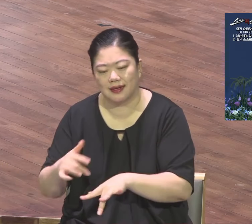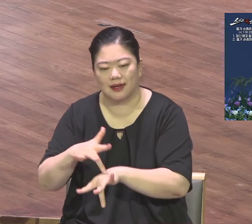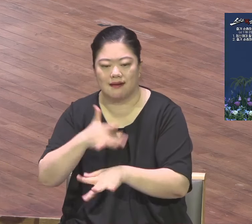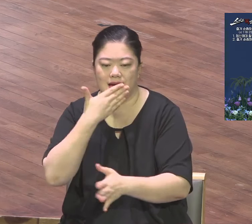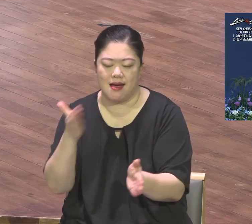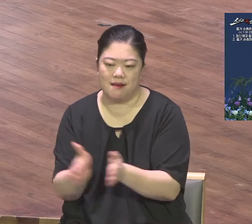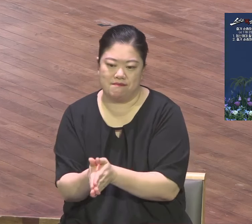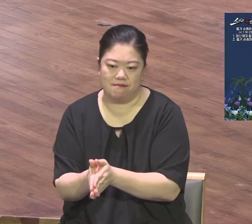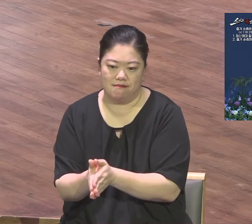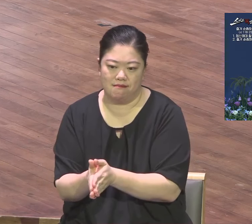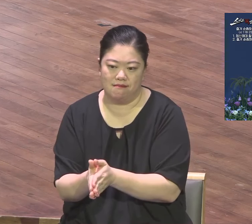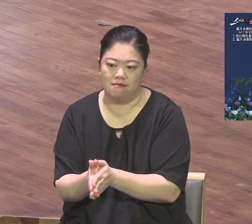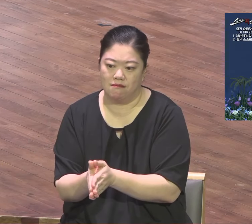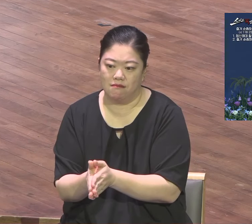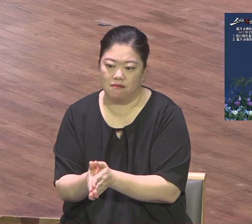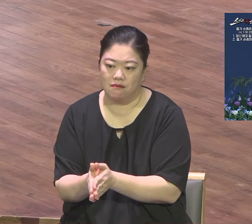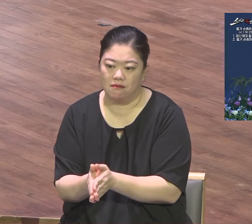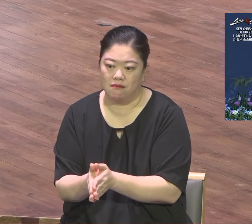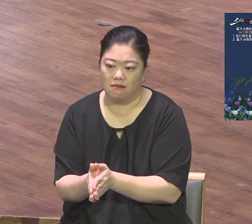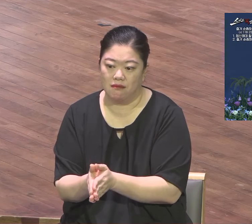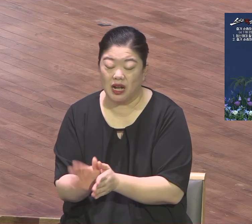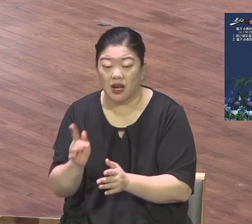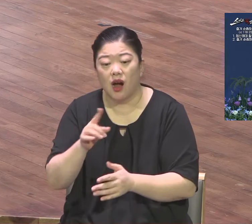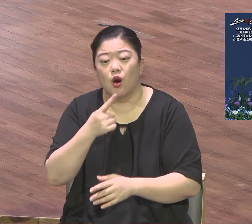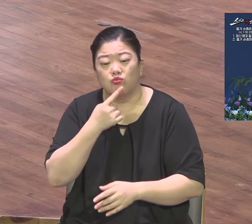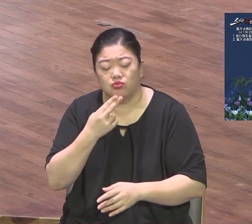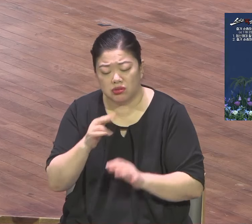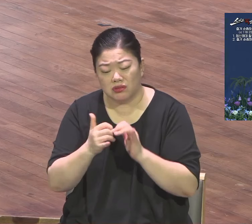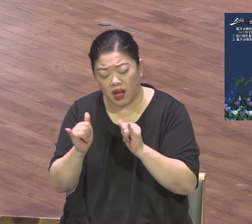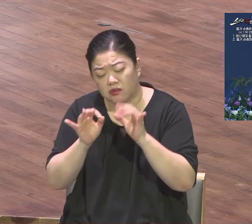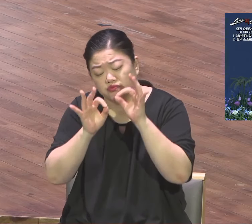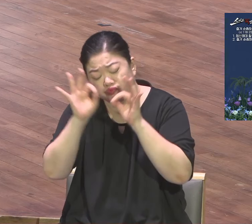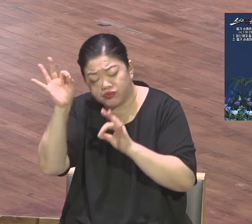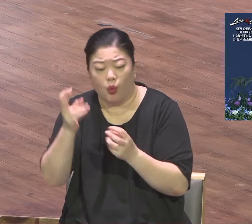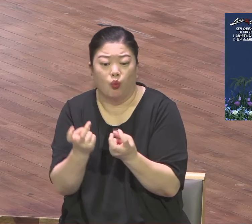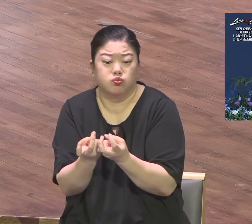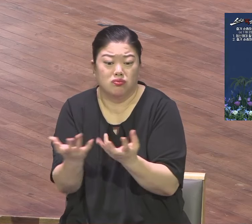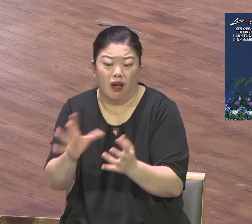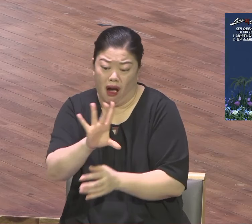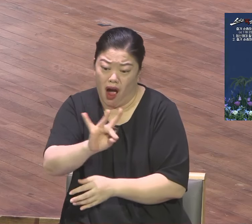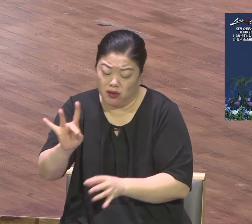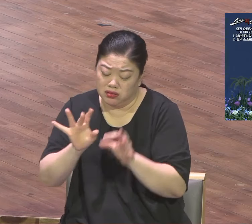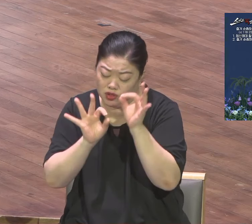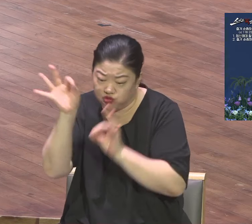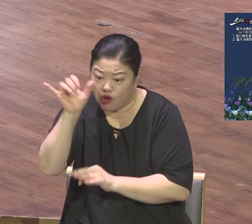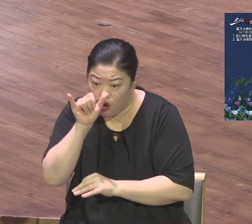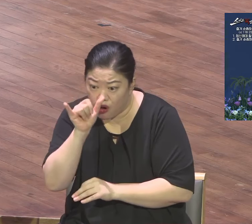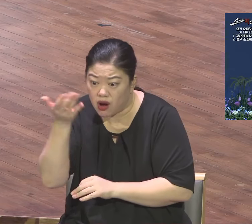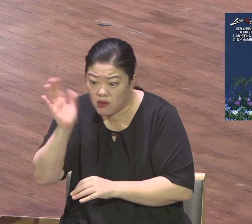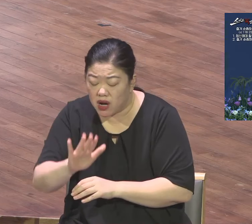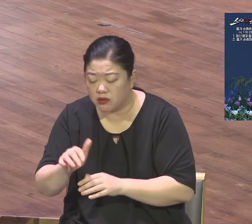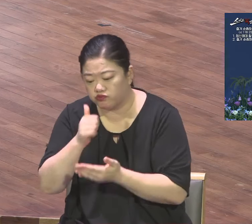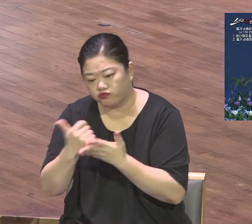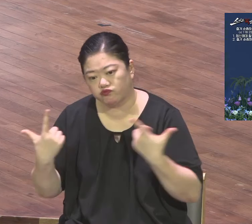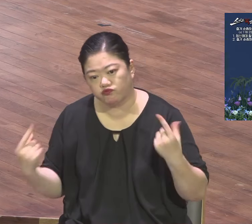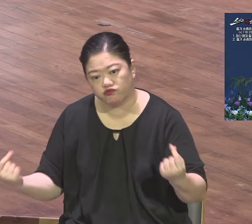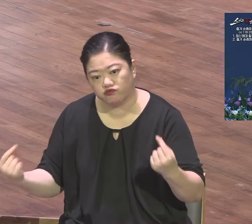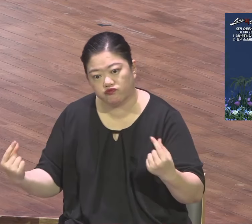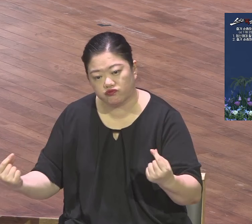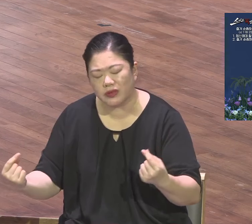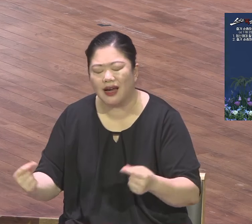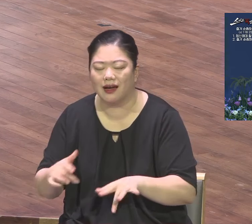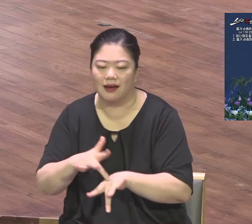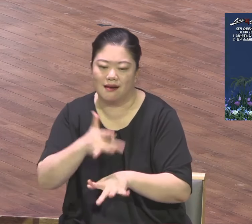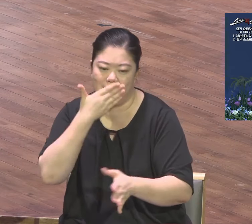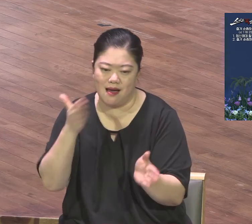똑같은 죄를 계속 짓는 거 사단에게 완전히 속는 겁니다. 이스라엘 백성들의 이 결정적인